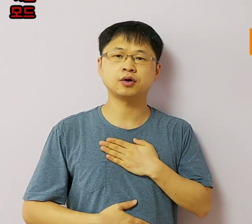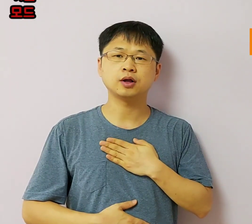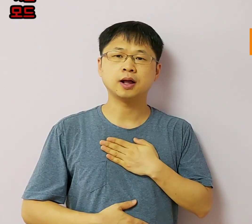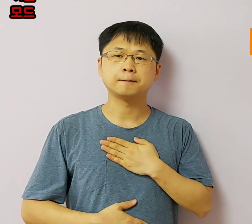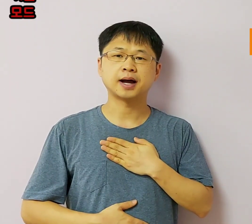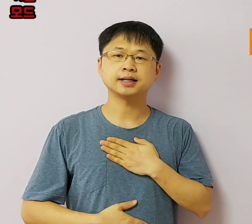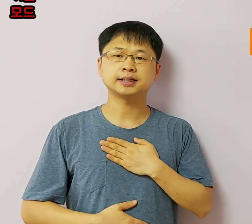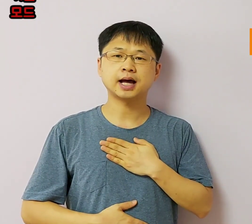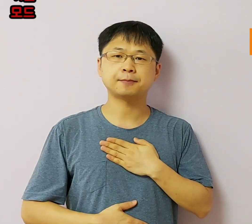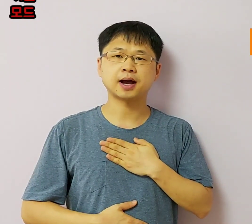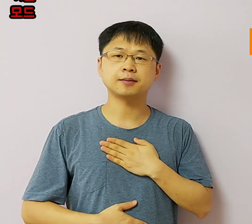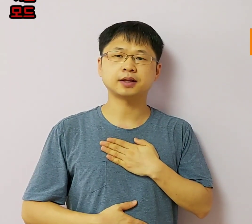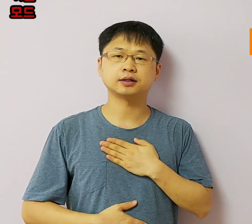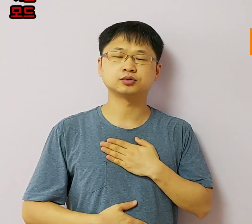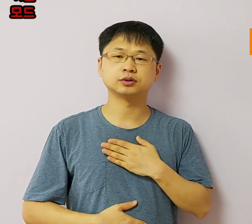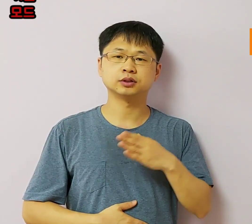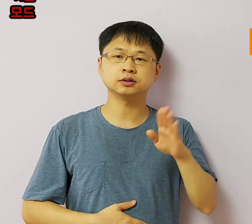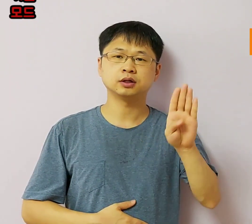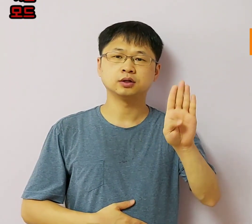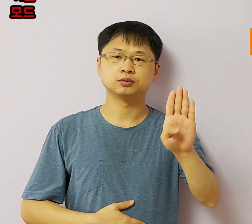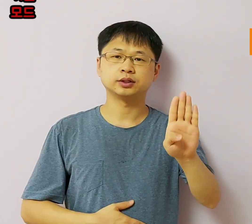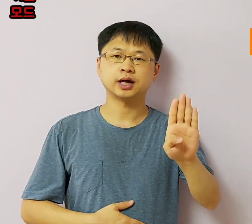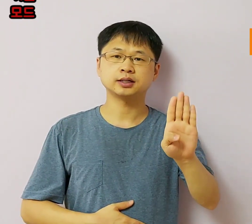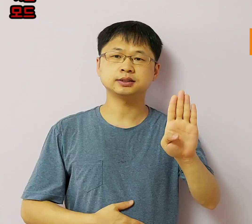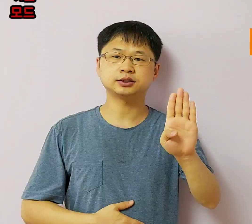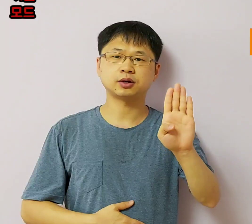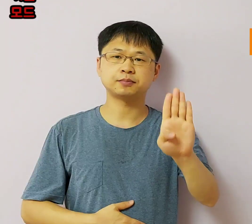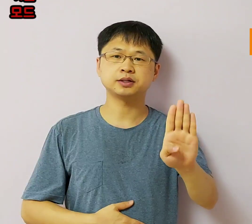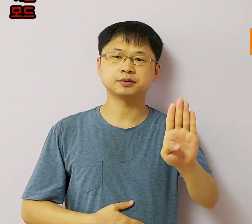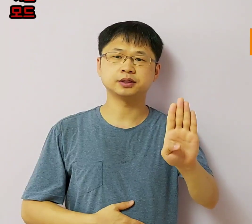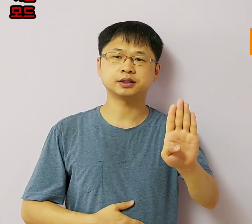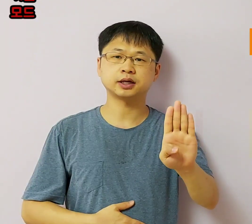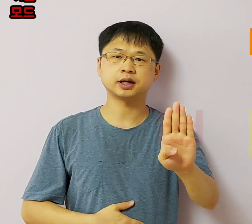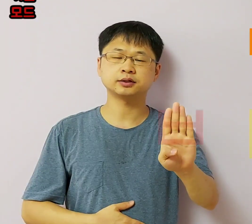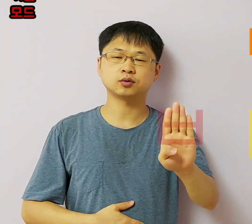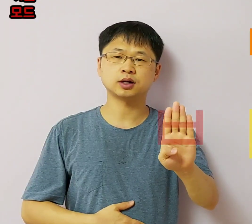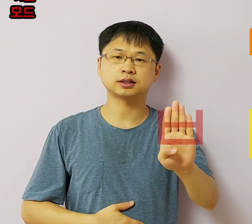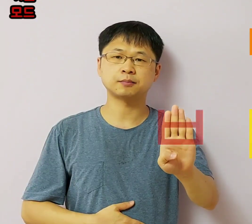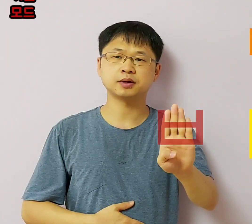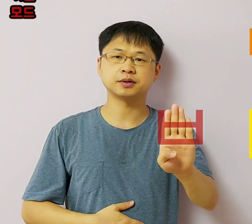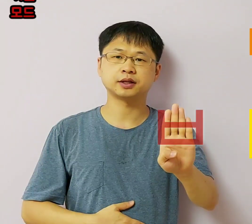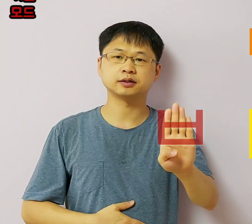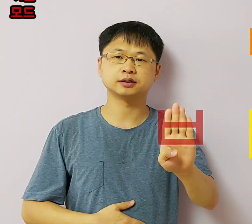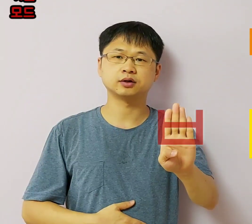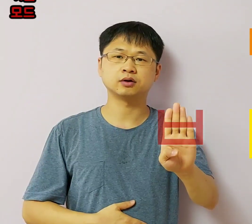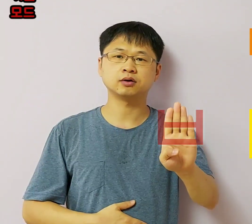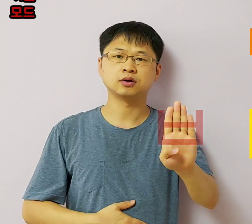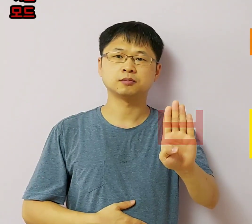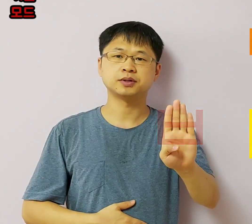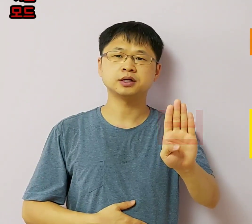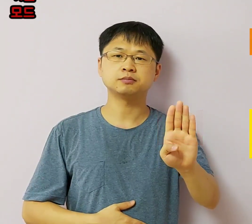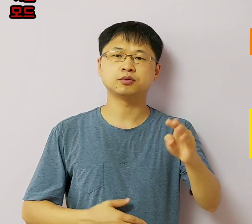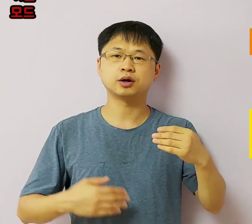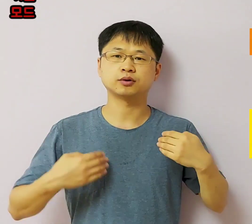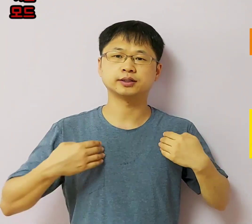되고요. 반기다 반갑다라는 수어는 우리 한글지와 비읍은 이렇게 손가락 다 펴면 되거든요. 비읍 모양으로